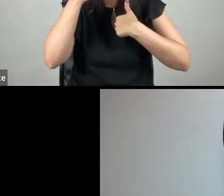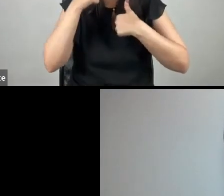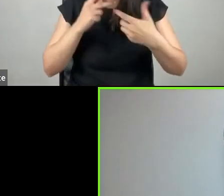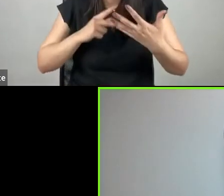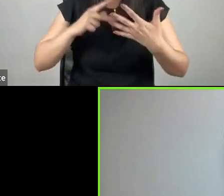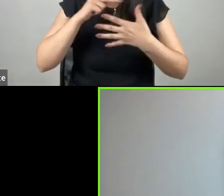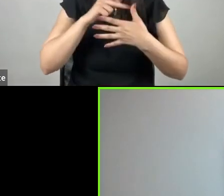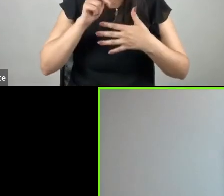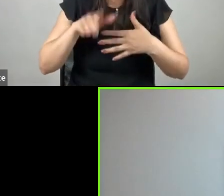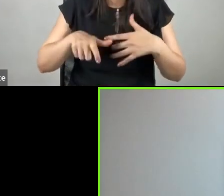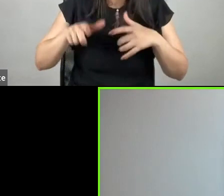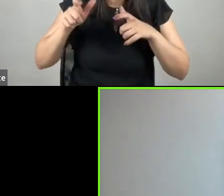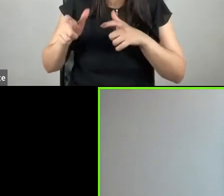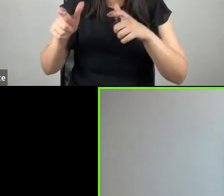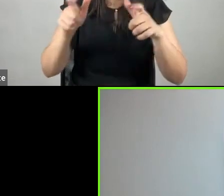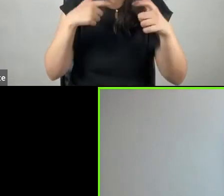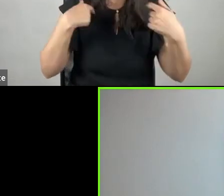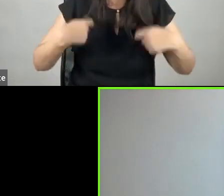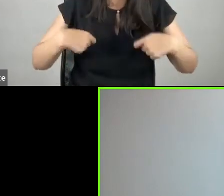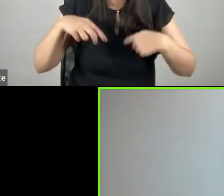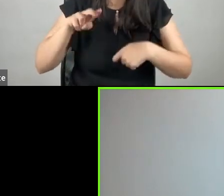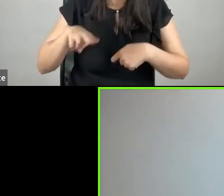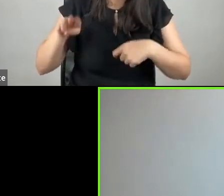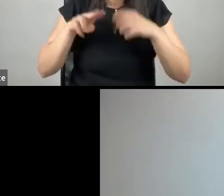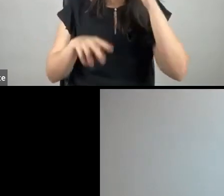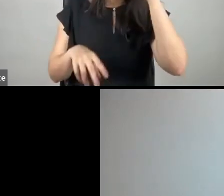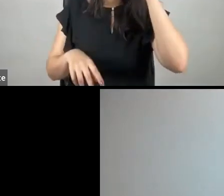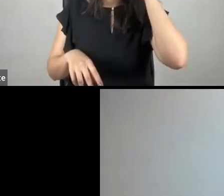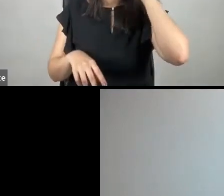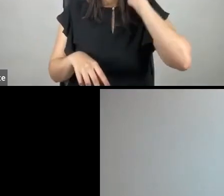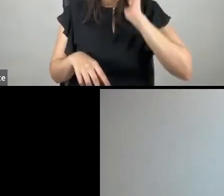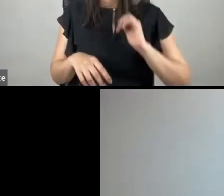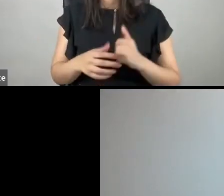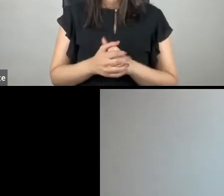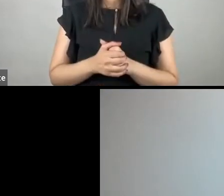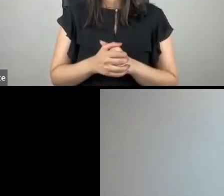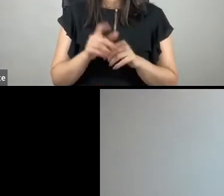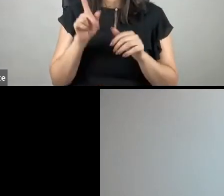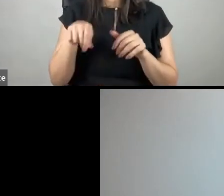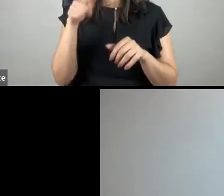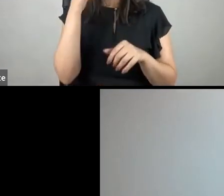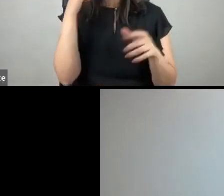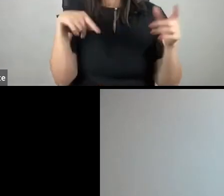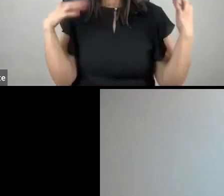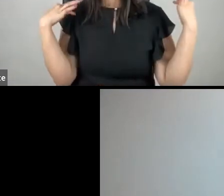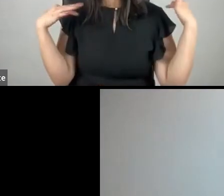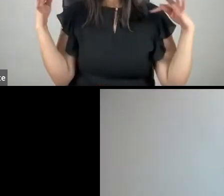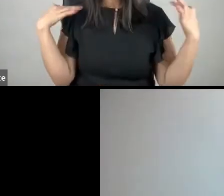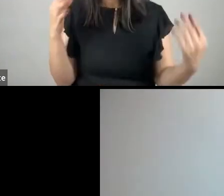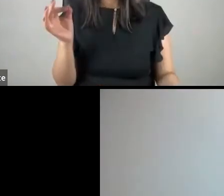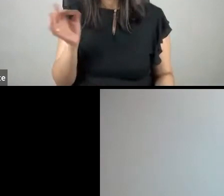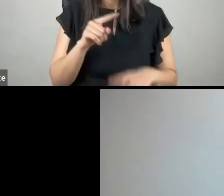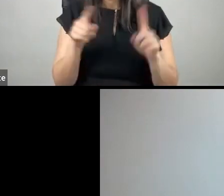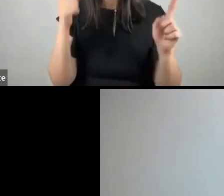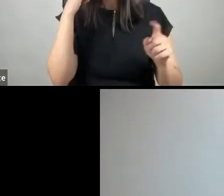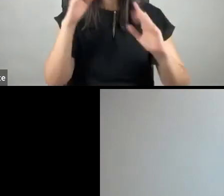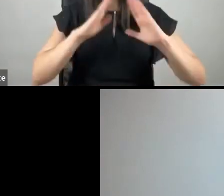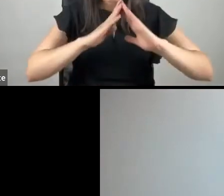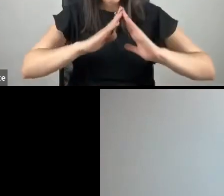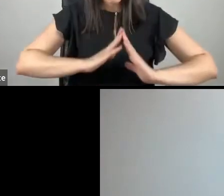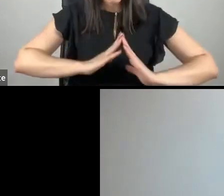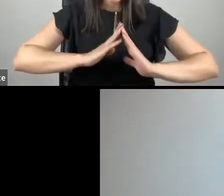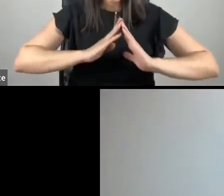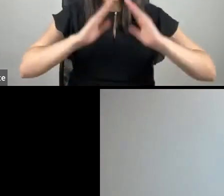prioridade porque é o que eu precisaria utilizar, né? Pensando ainda como um turista, né? Mas como se você pensar como